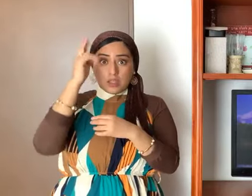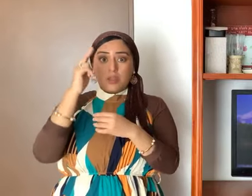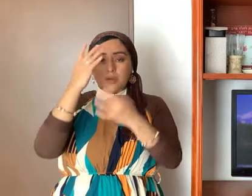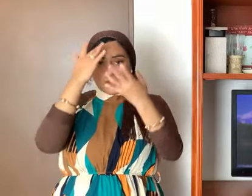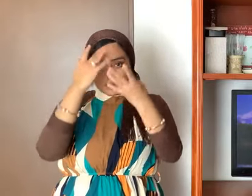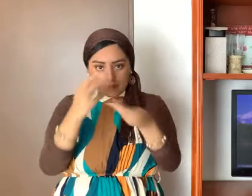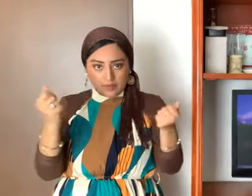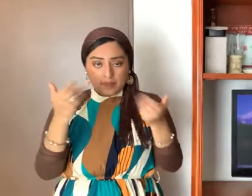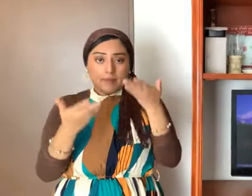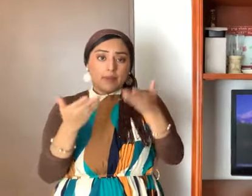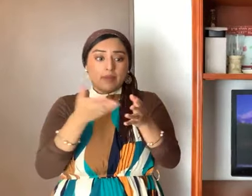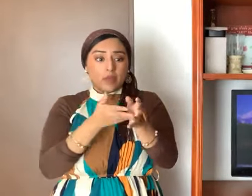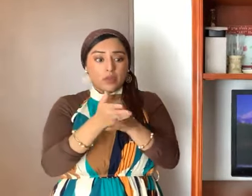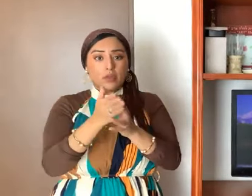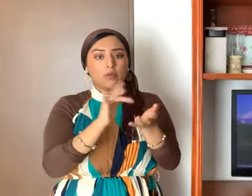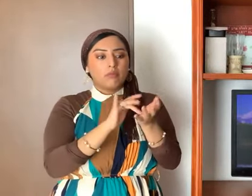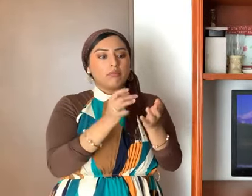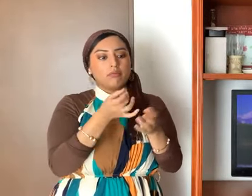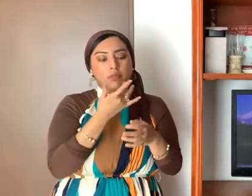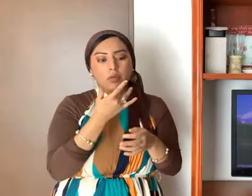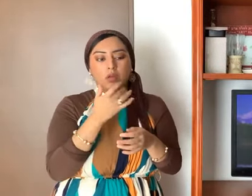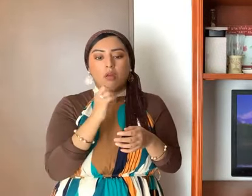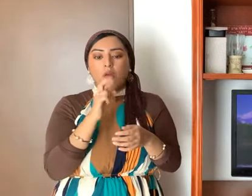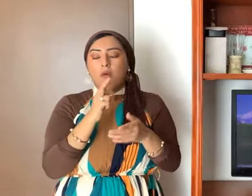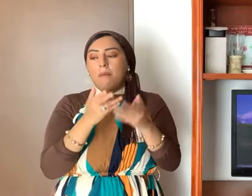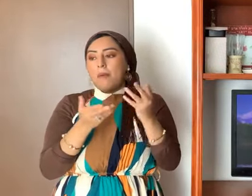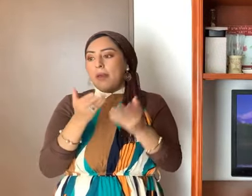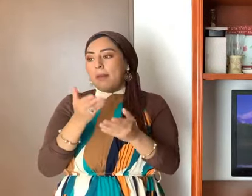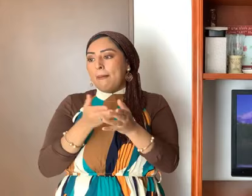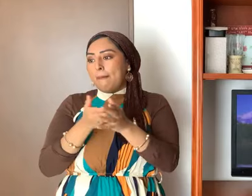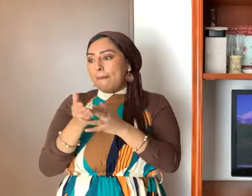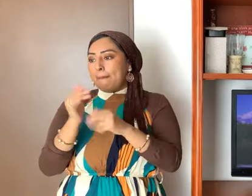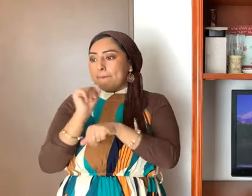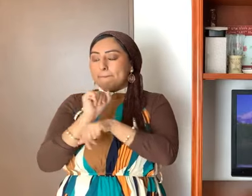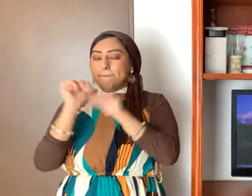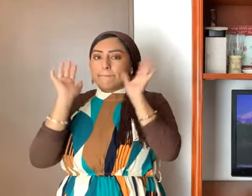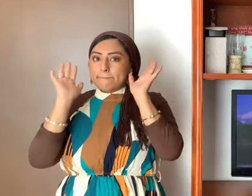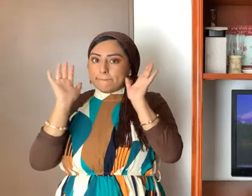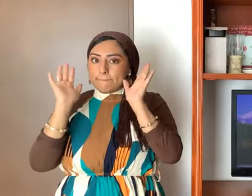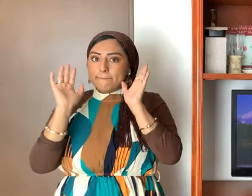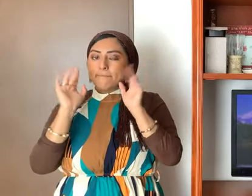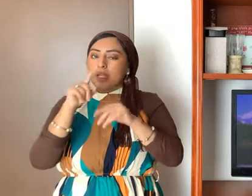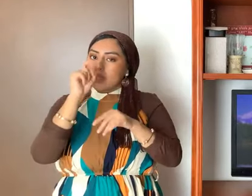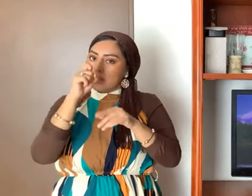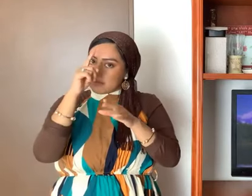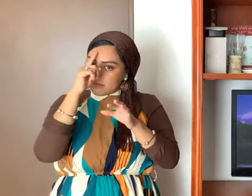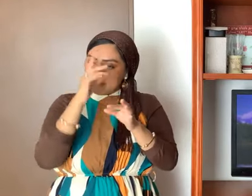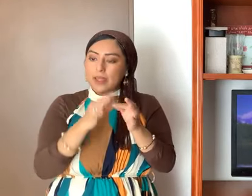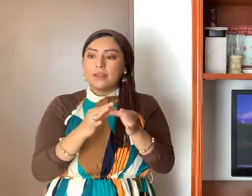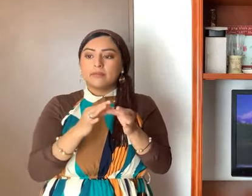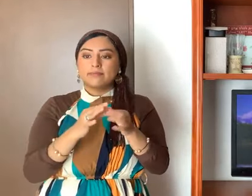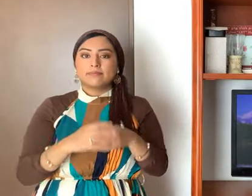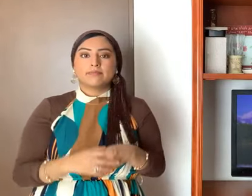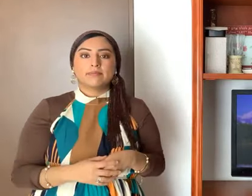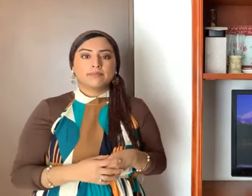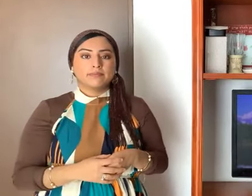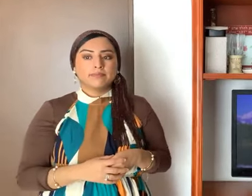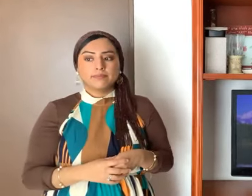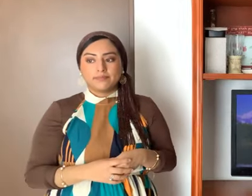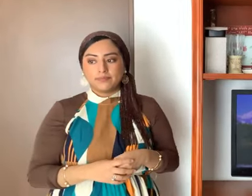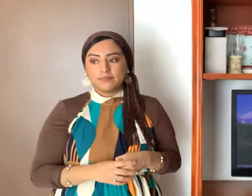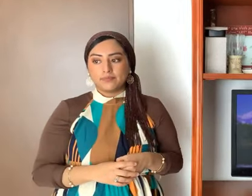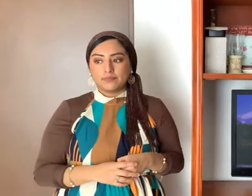va a sanar. Tal vez sea a través de ese tratamiento, tal vez sea a través de un milagro, pero debes de creer que te sanará. No